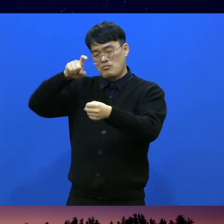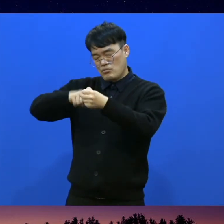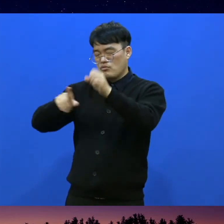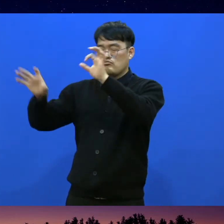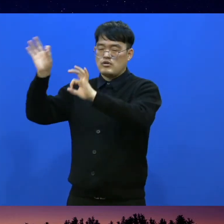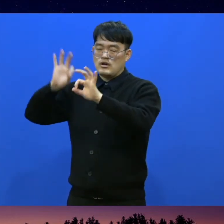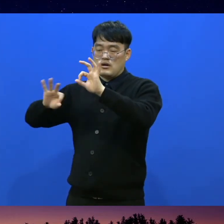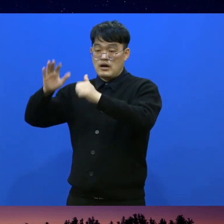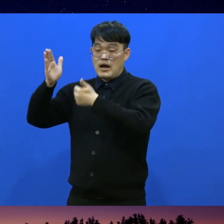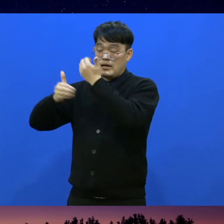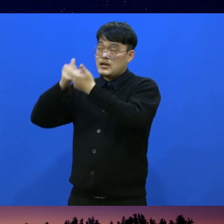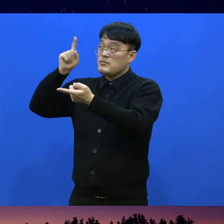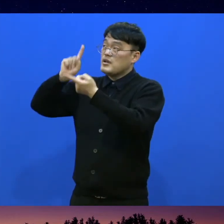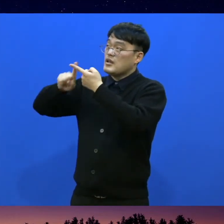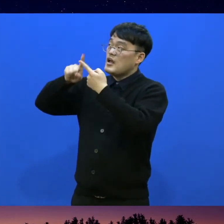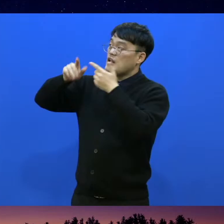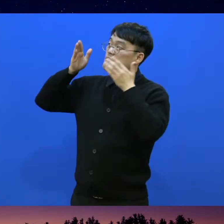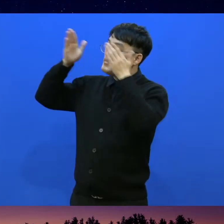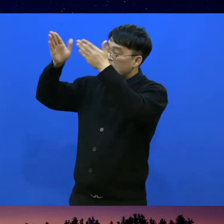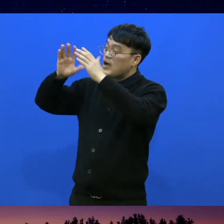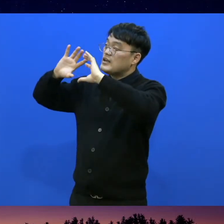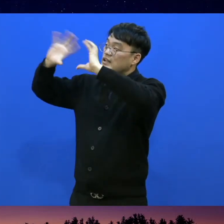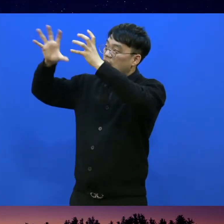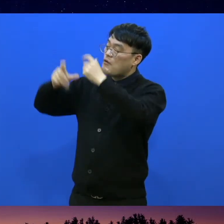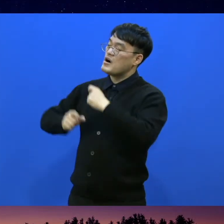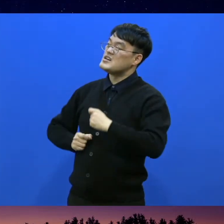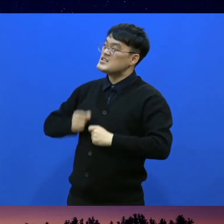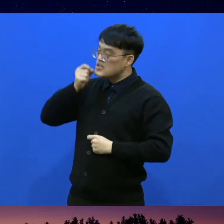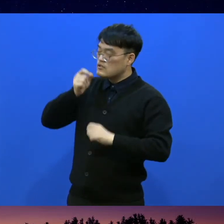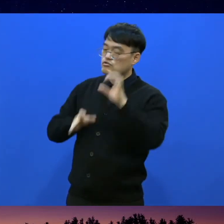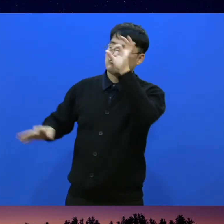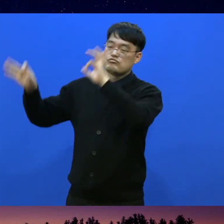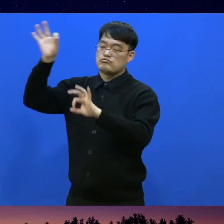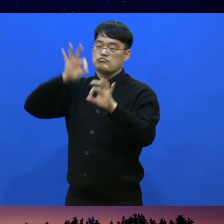대한 방향이 분명히 하나님의 나라와 의를 구하라는 거죠.